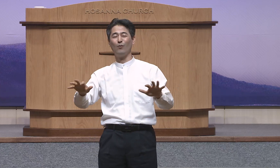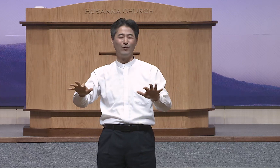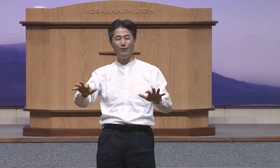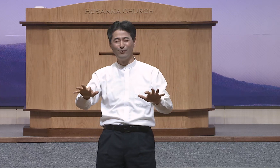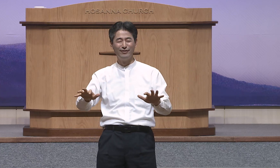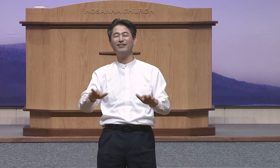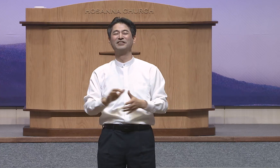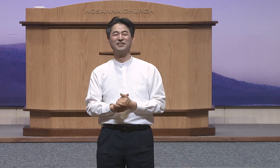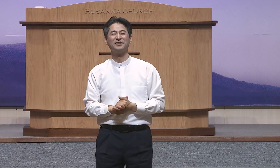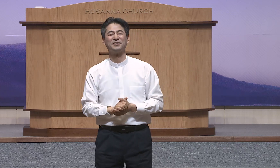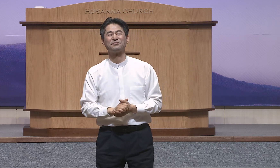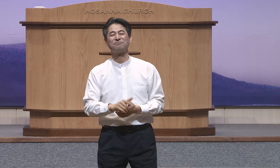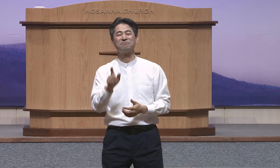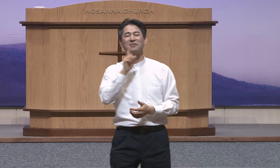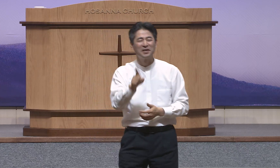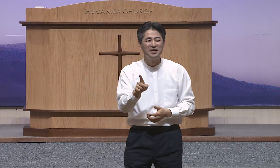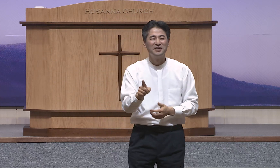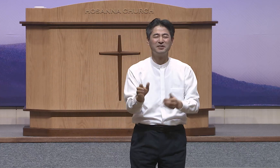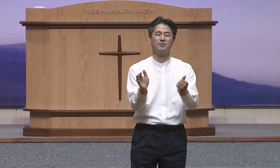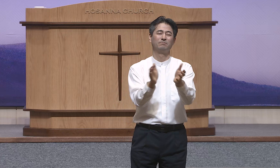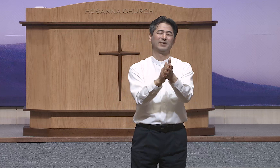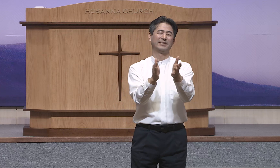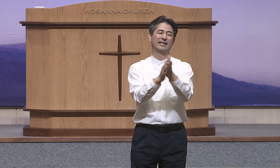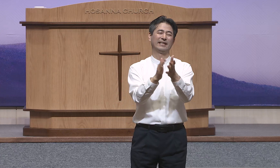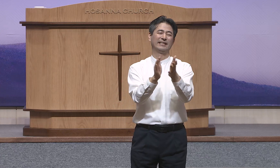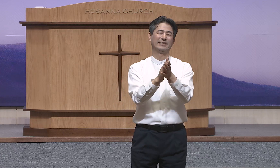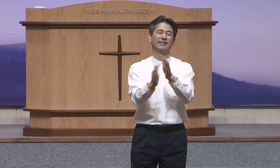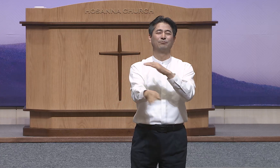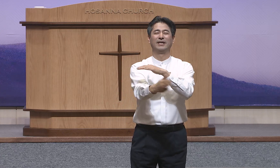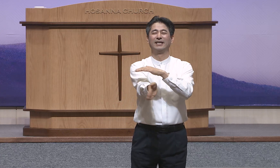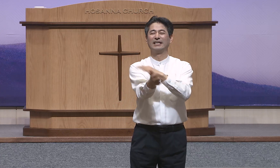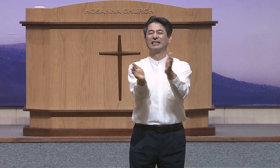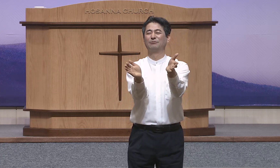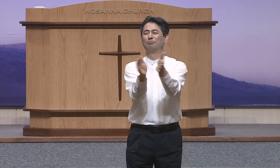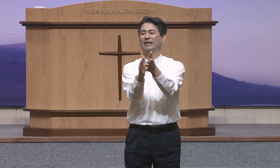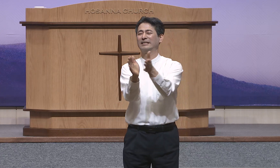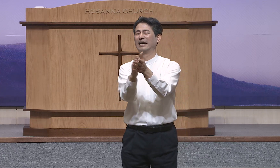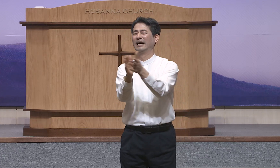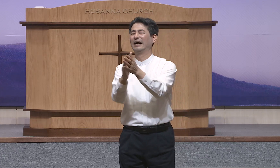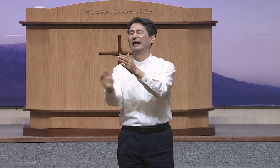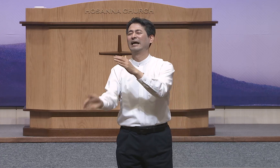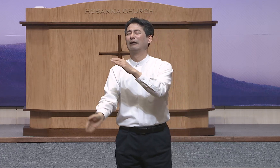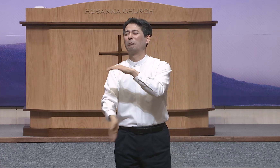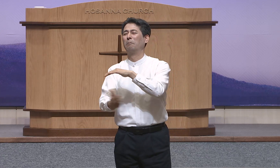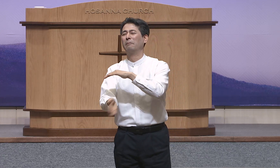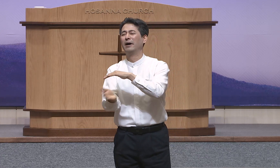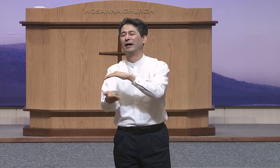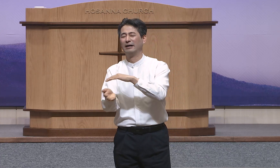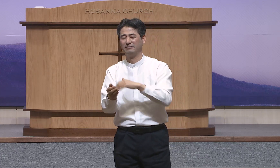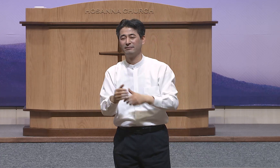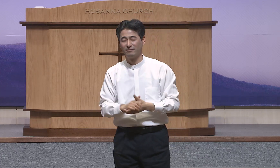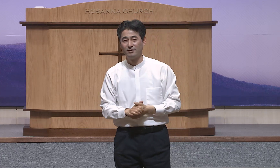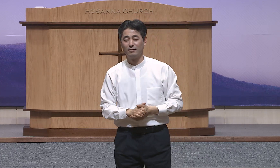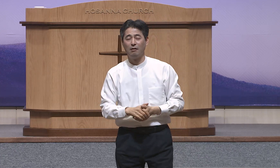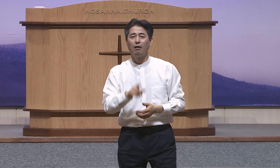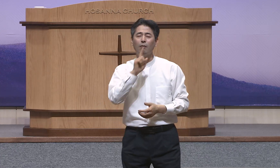다 웅성웅성거리면서 왜 1위를 안 줬냐 라고 했을 때 심사위원이 박자가 엉망이라서 안 된다